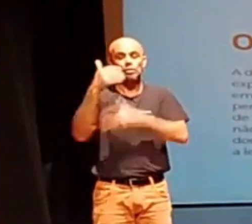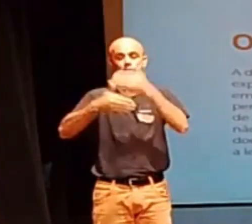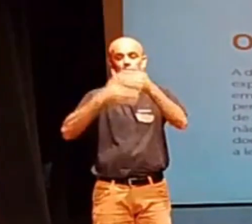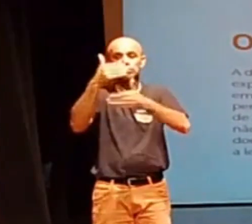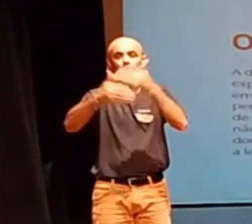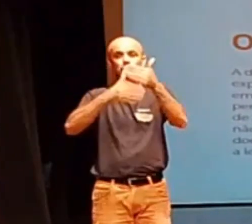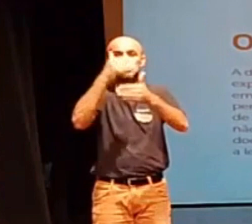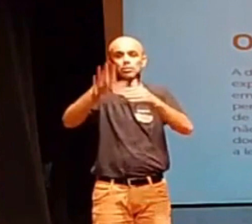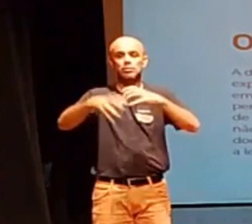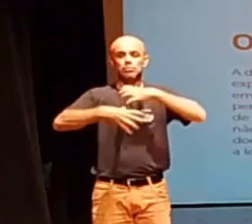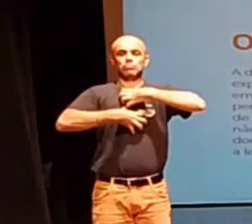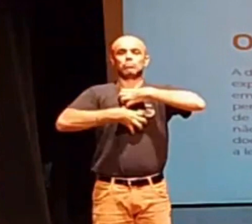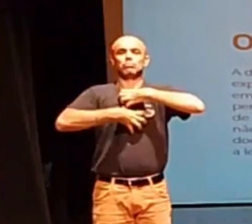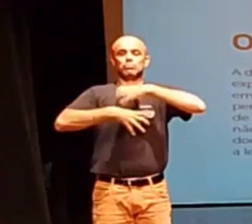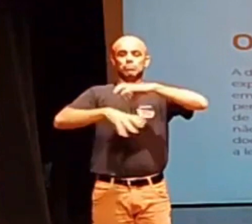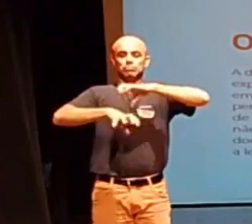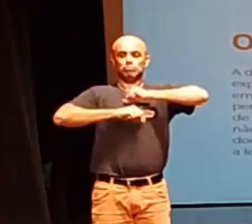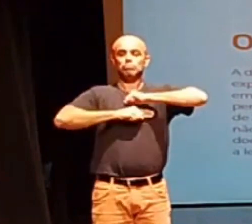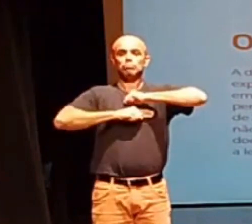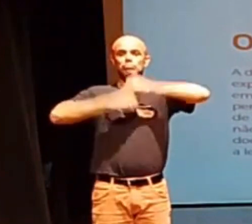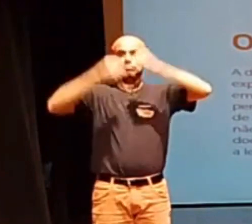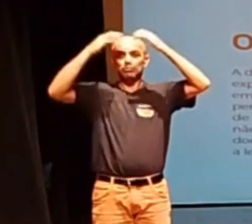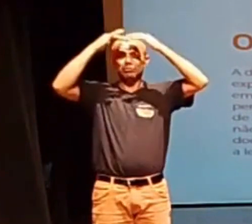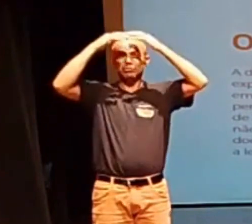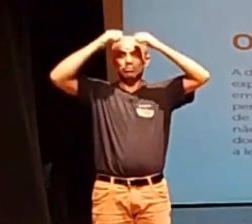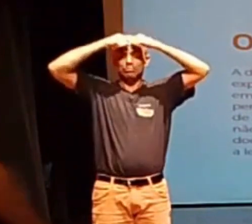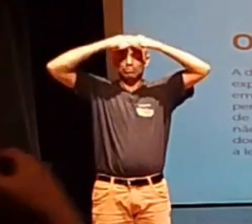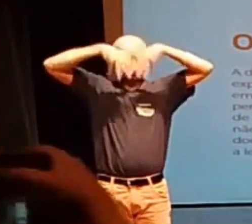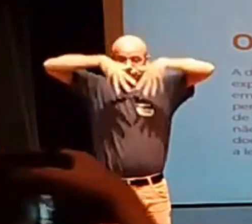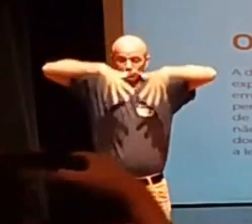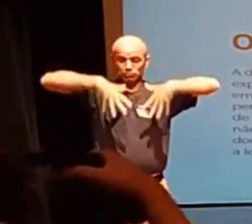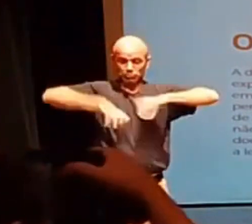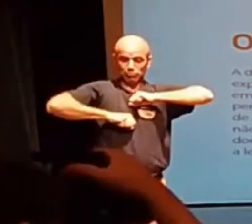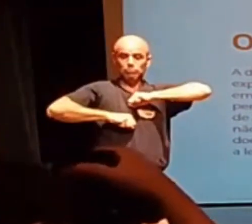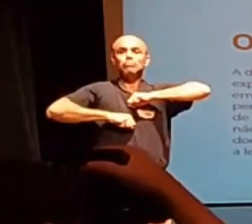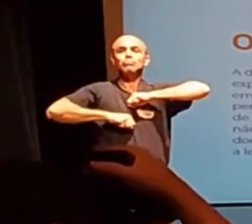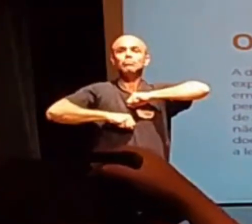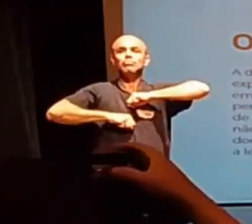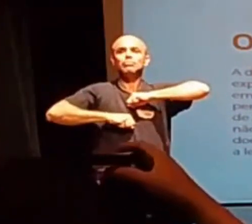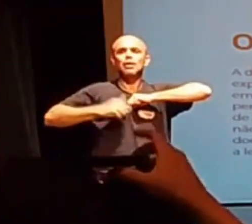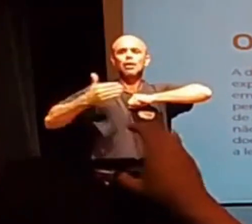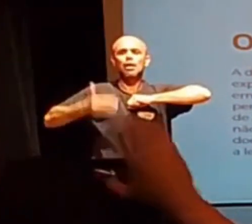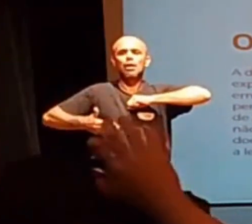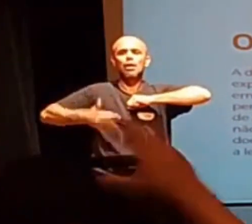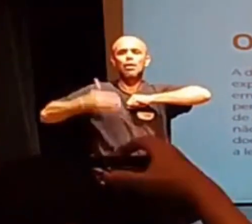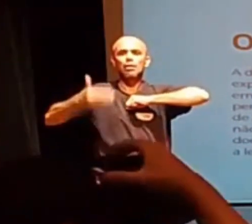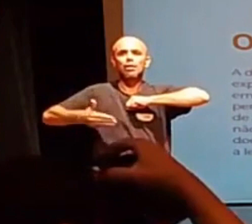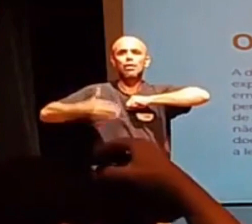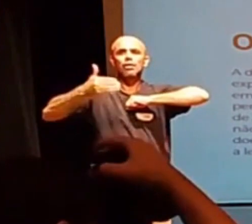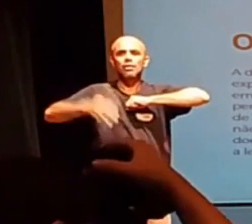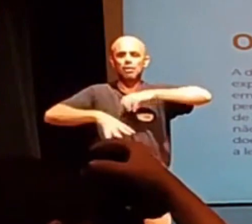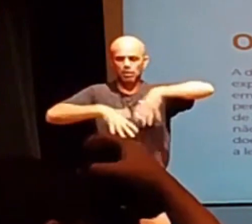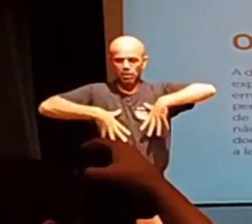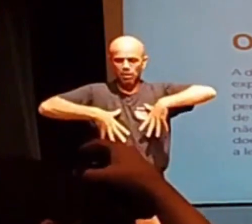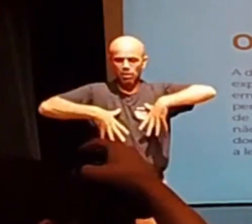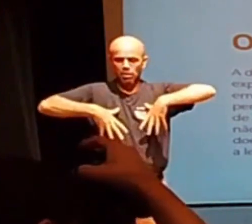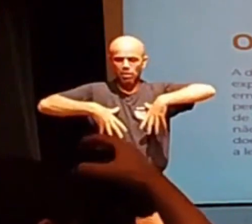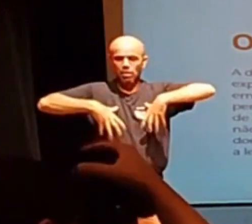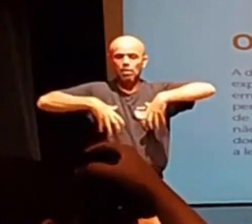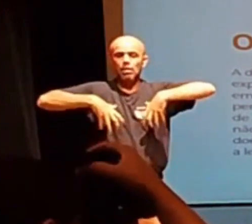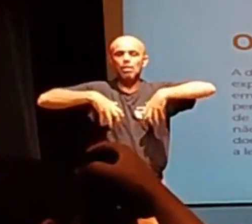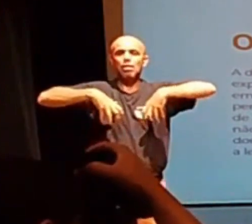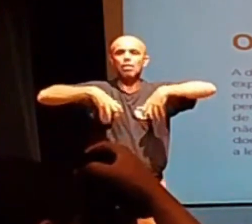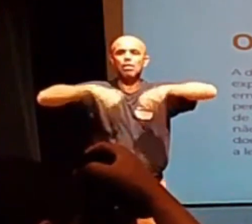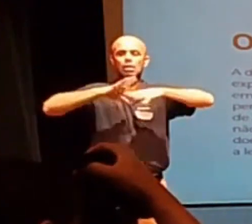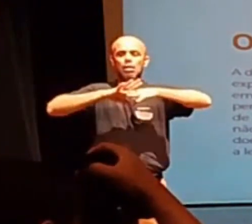se instala no nosso sistema nervoso. Então você vai levar um tempo até desprogramar o sistema